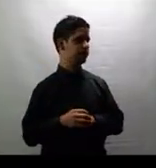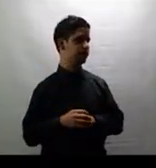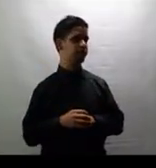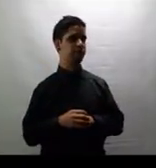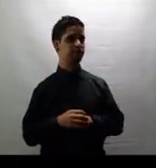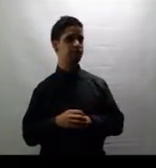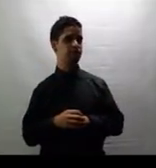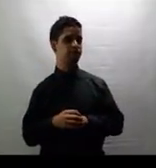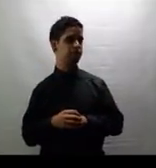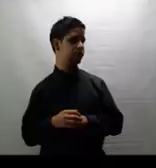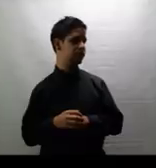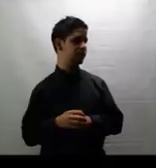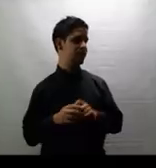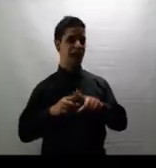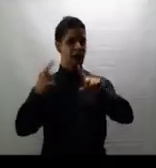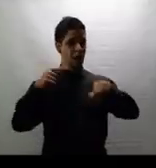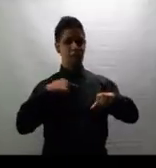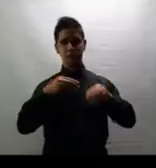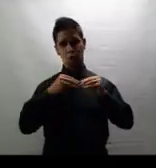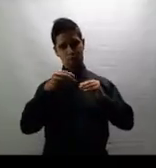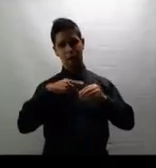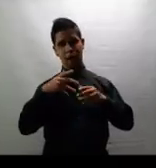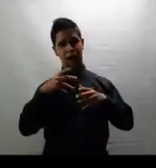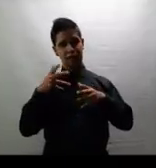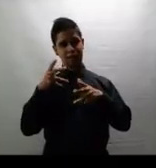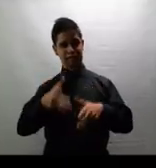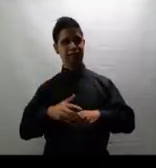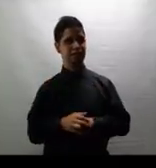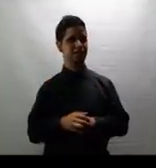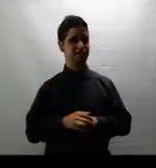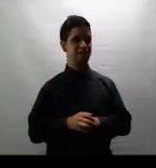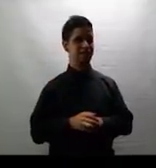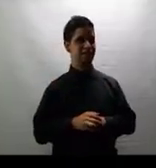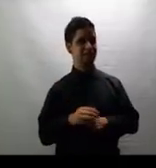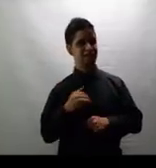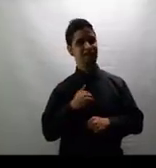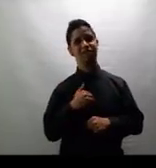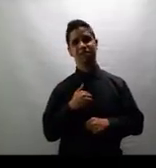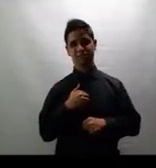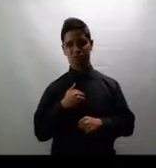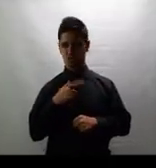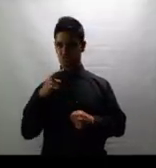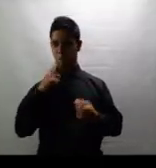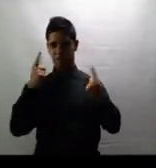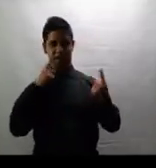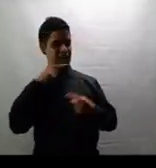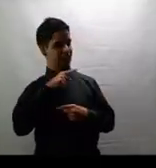ha venido más tira otras veces pero no está abierto